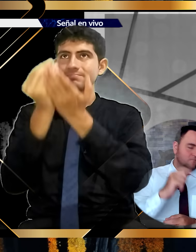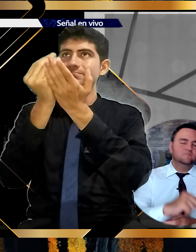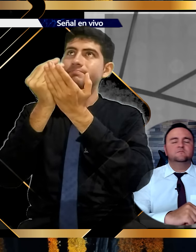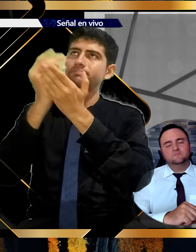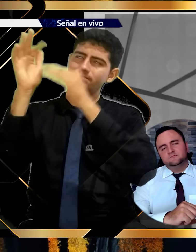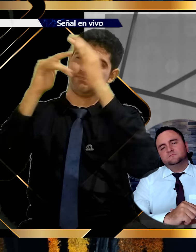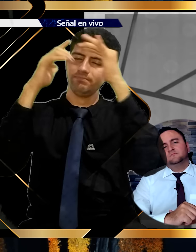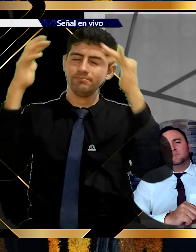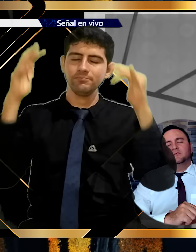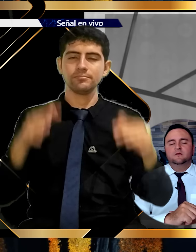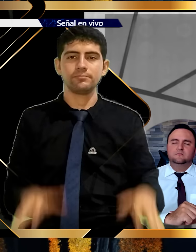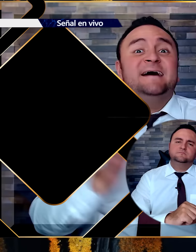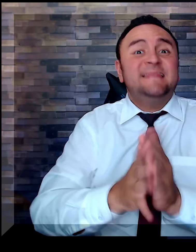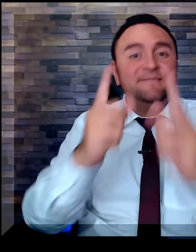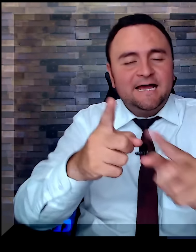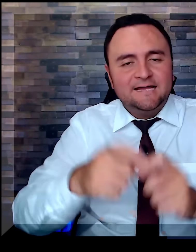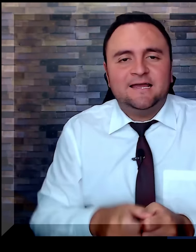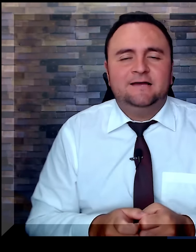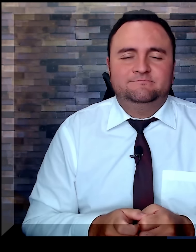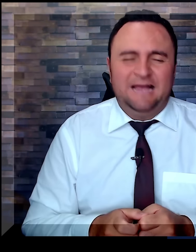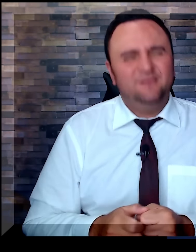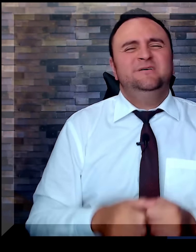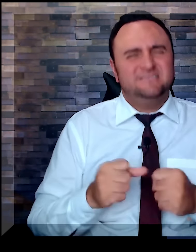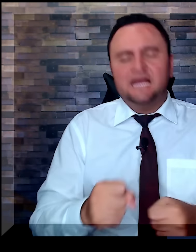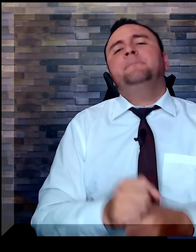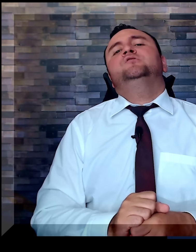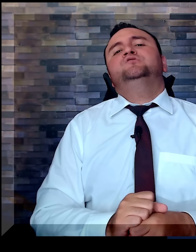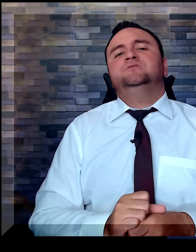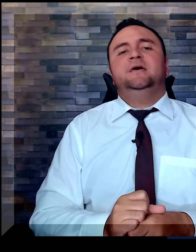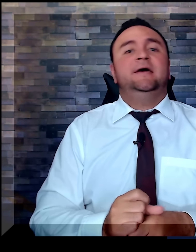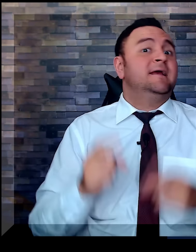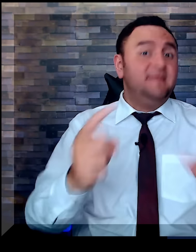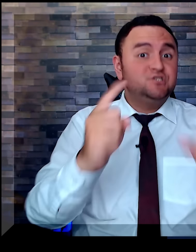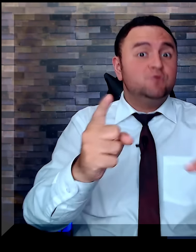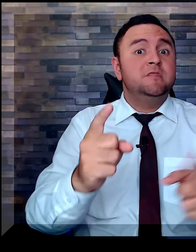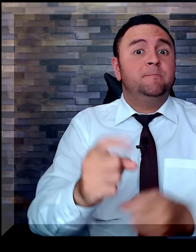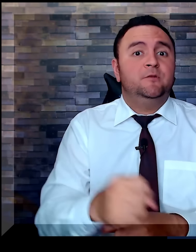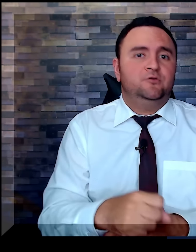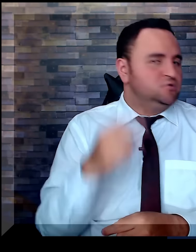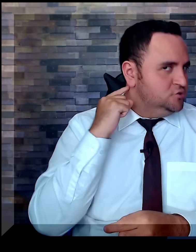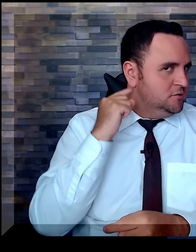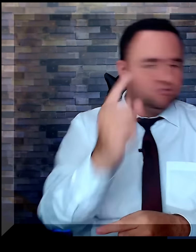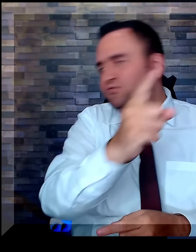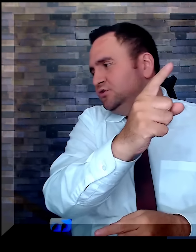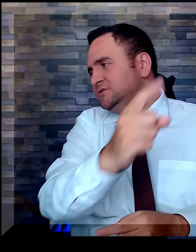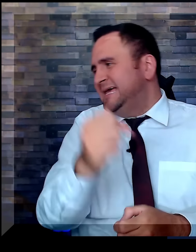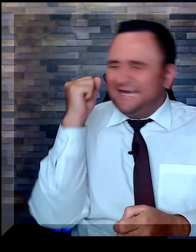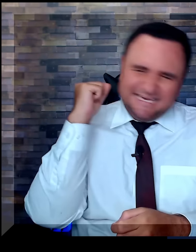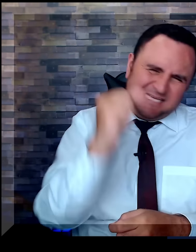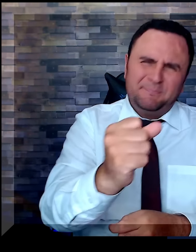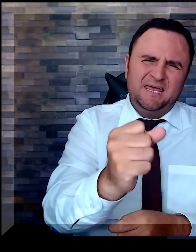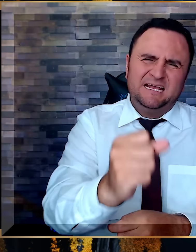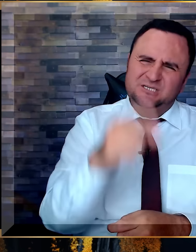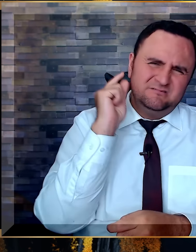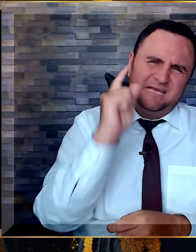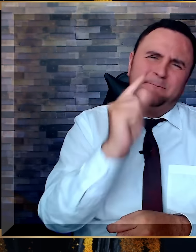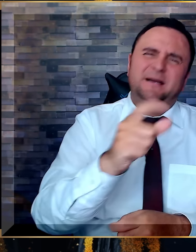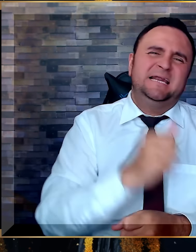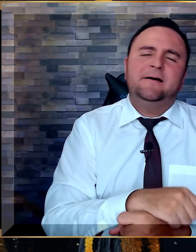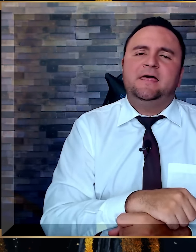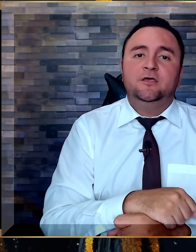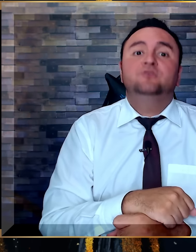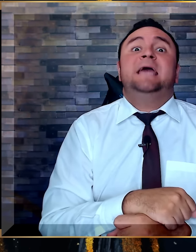¡Aleluya! Bendito sea el Señor. Maranata, algo está por suceder. Cristo viene pronto. Escuchemos juntos esta predicación